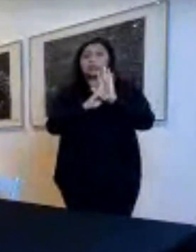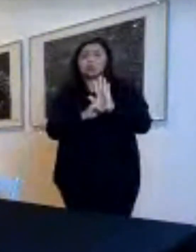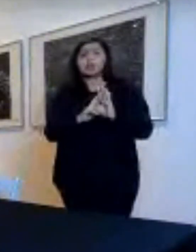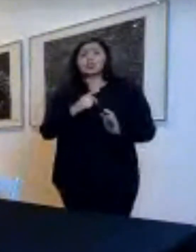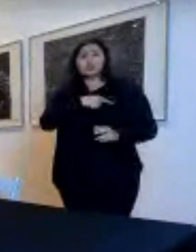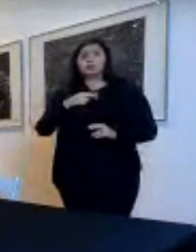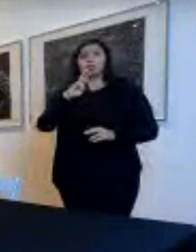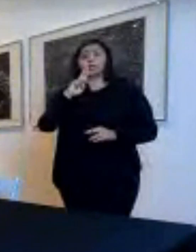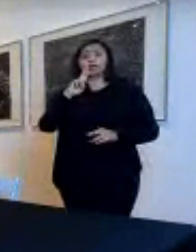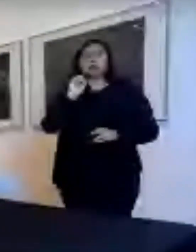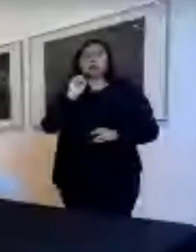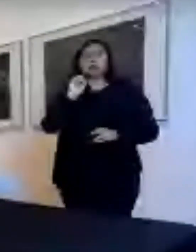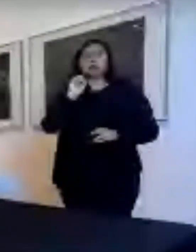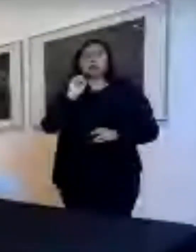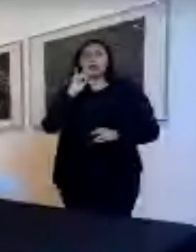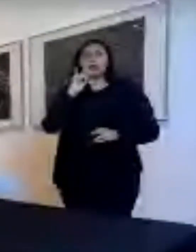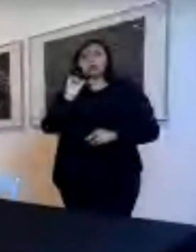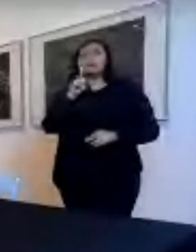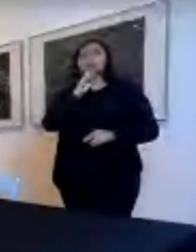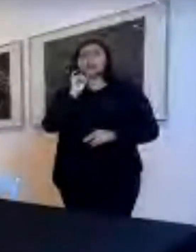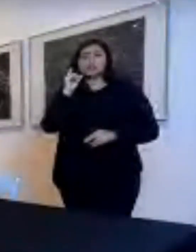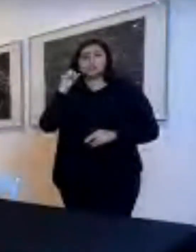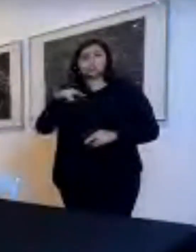Locura. El segundo,